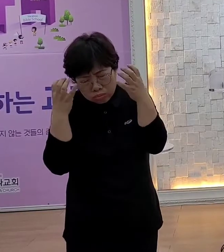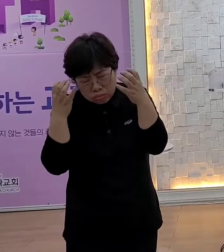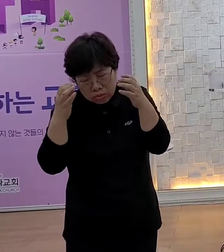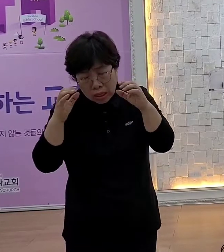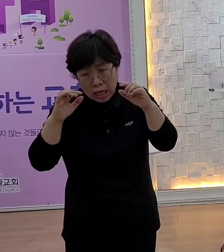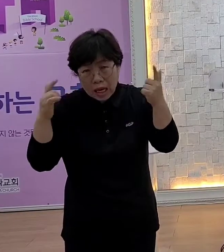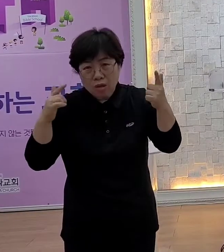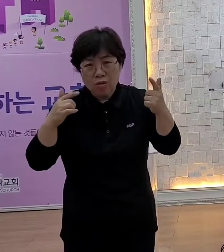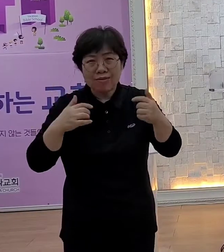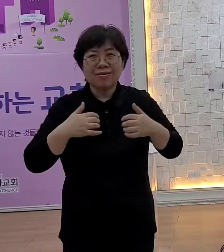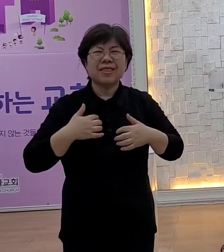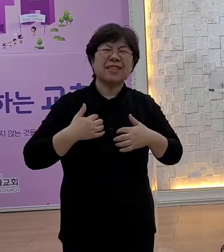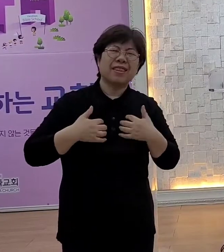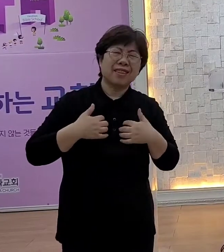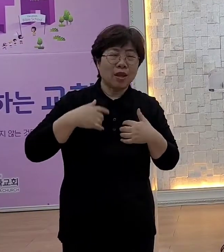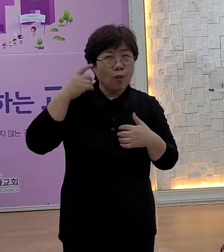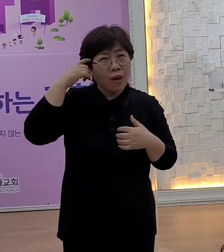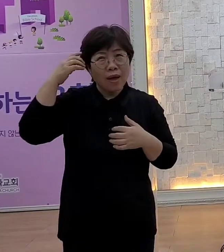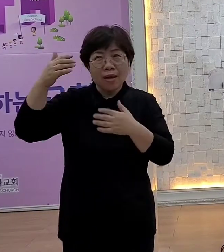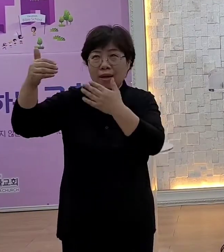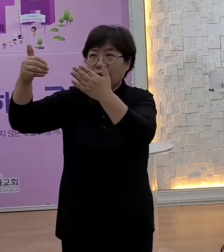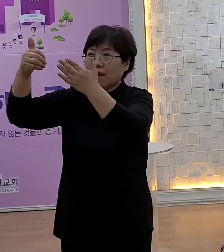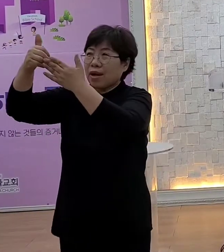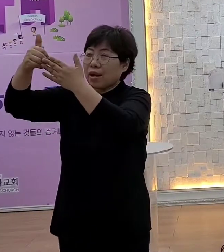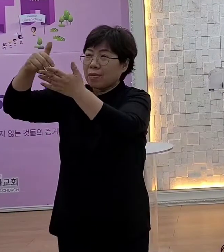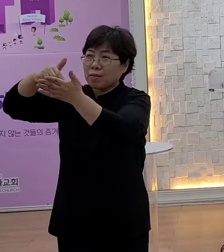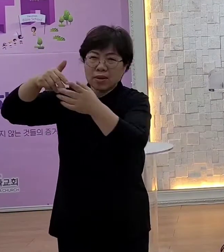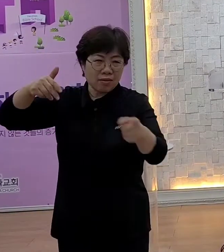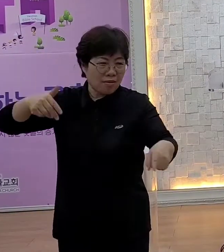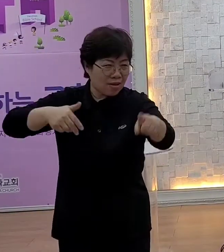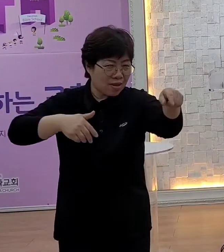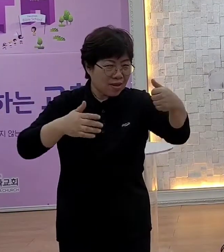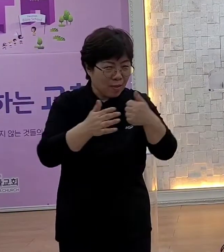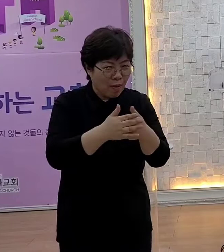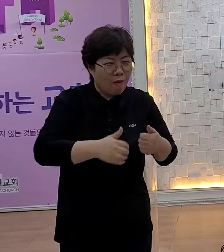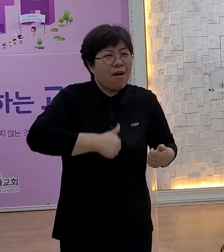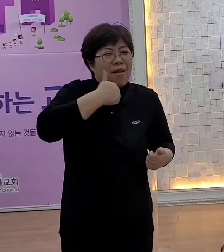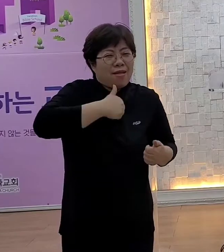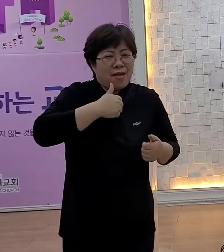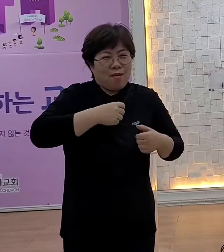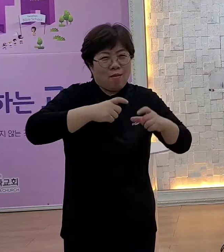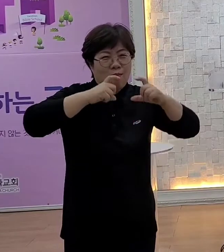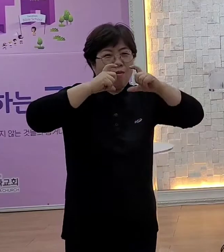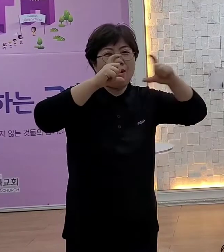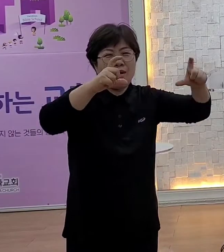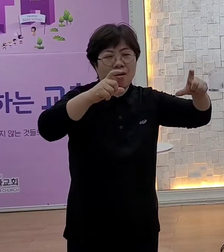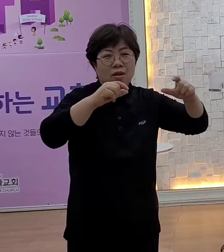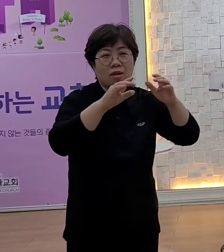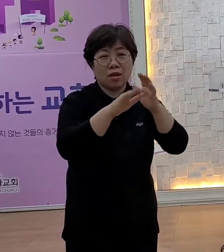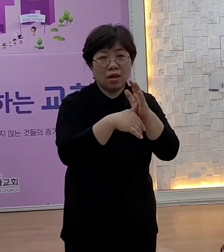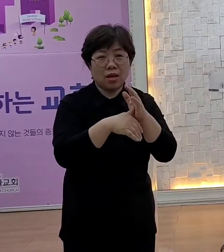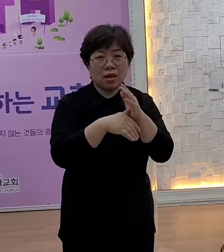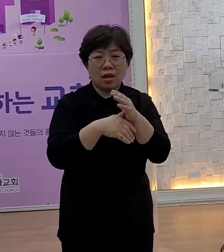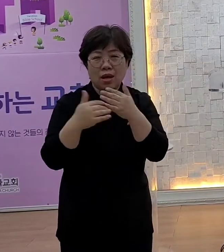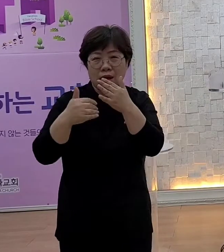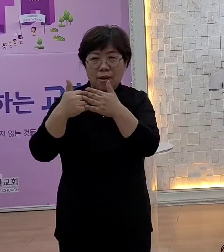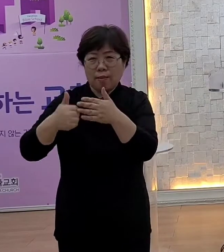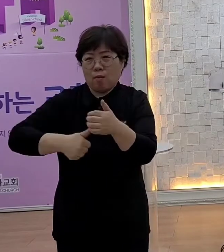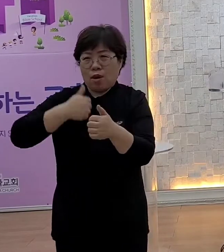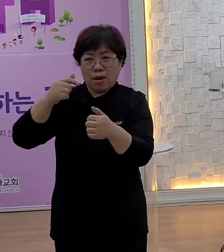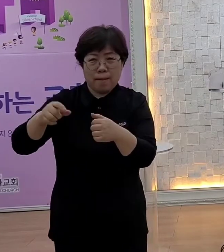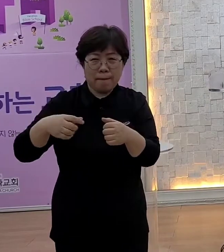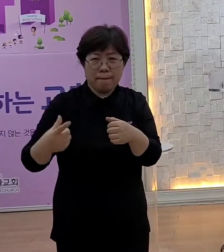설교한 거예요. 하나님의 그 진노의 망치가 그들을 속히 내려치기를